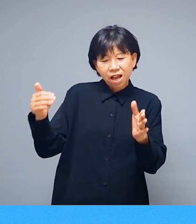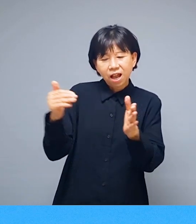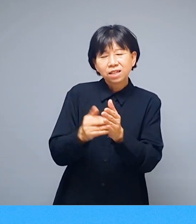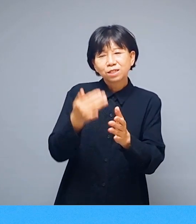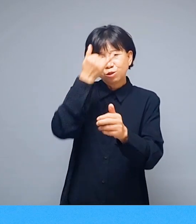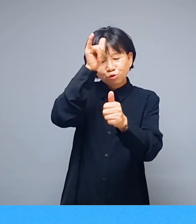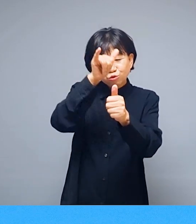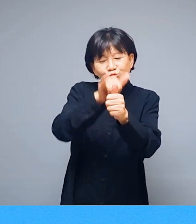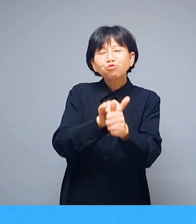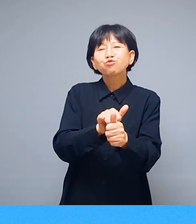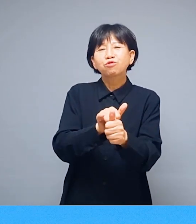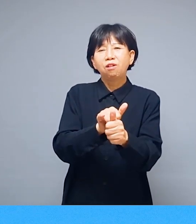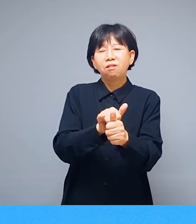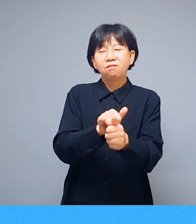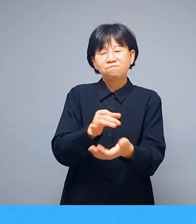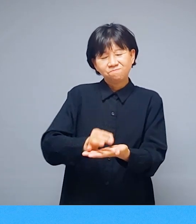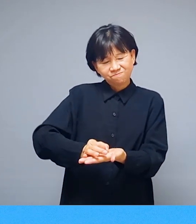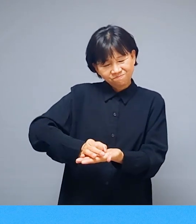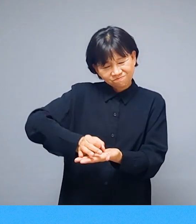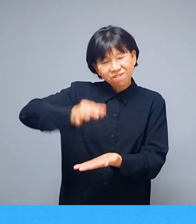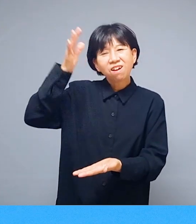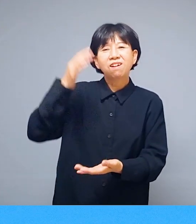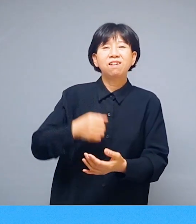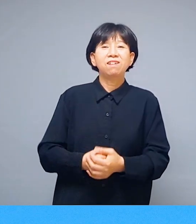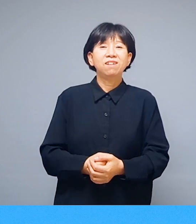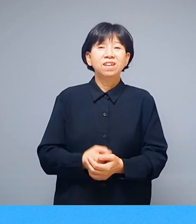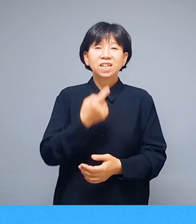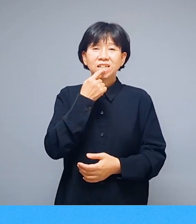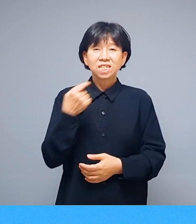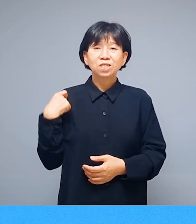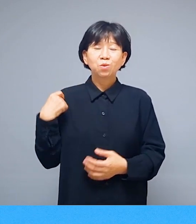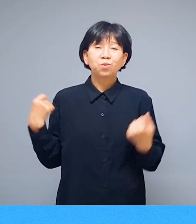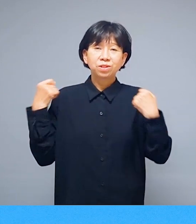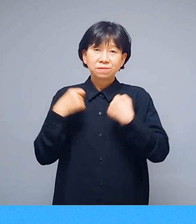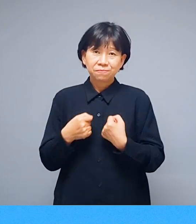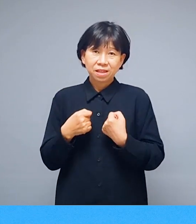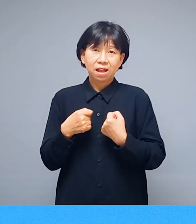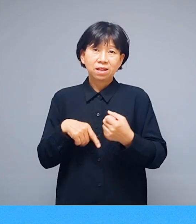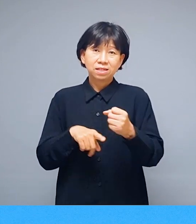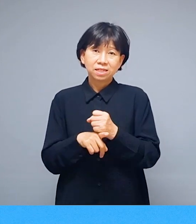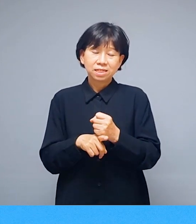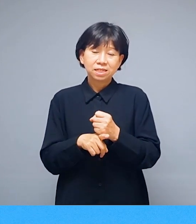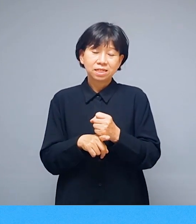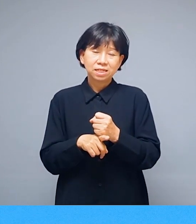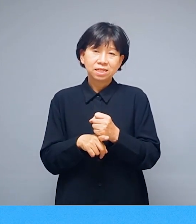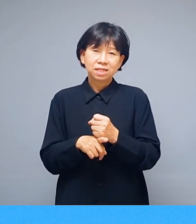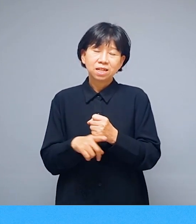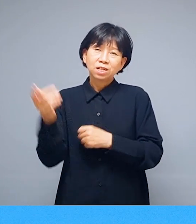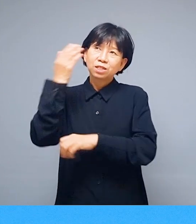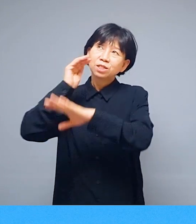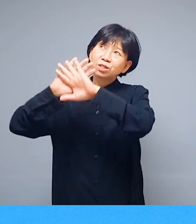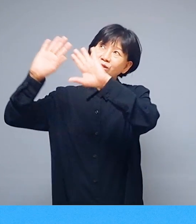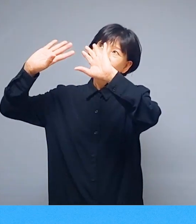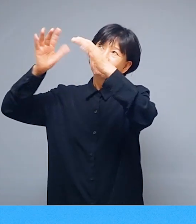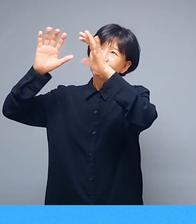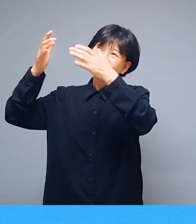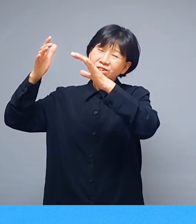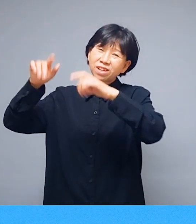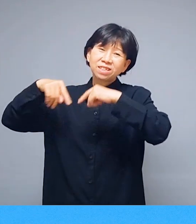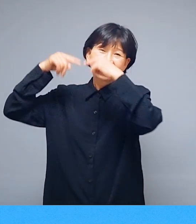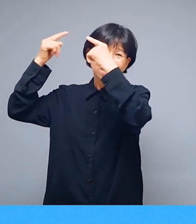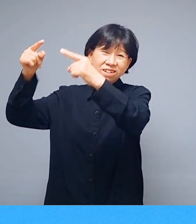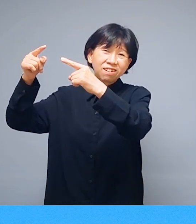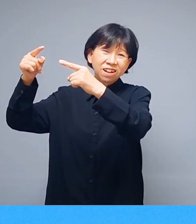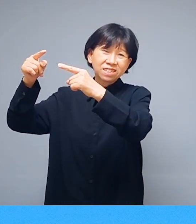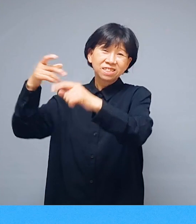값지다. 성도 여러분, 흰옷을 입는다는 것은요, 단지 천국에 들어가는 것만을 말하는